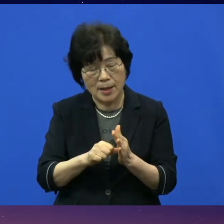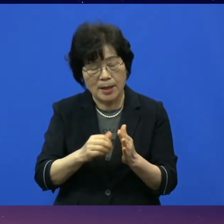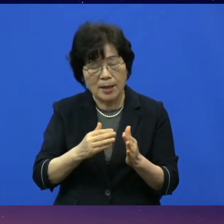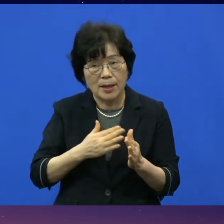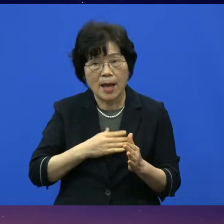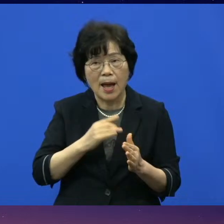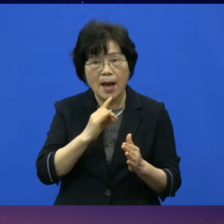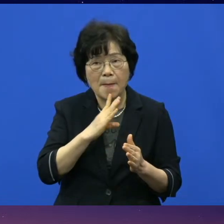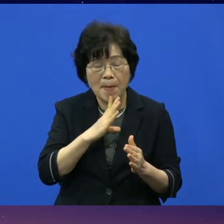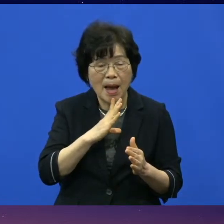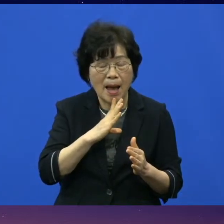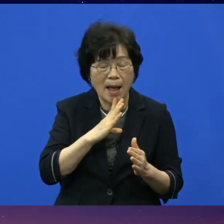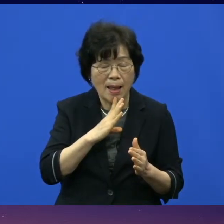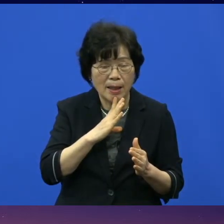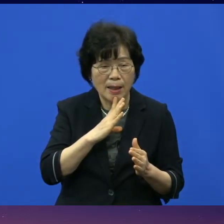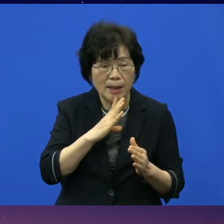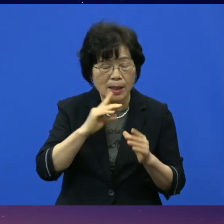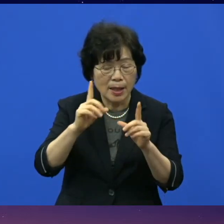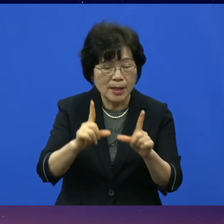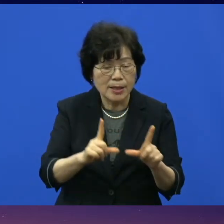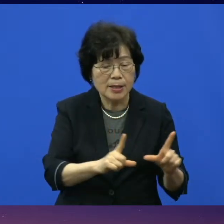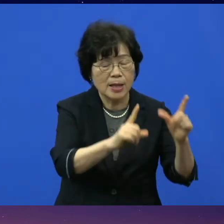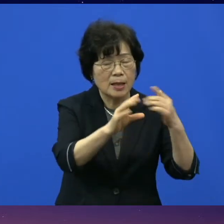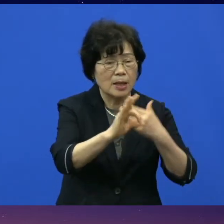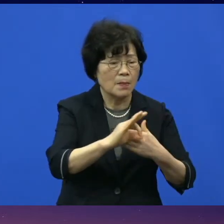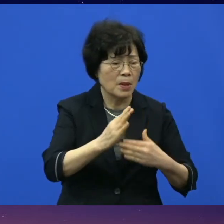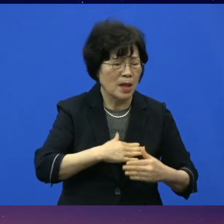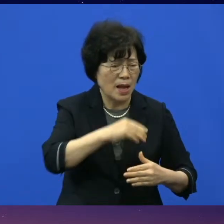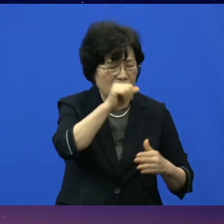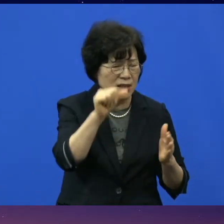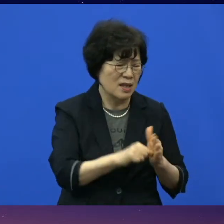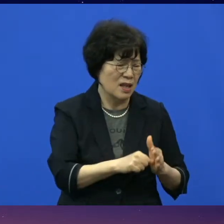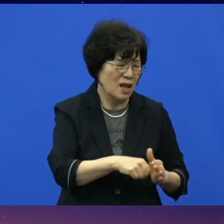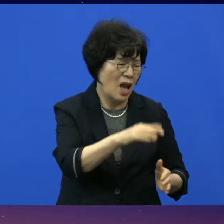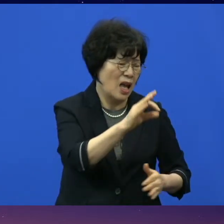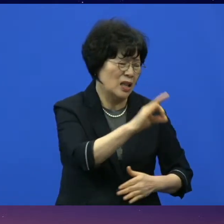우리만으로만 있다면, 나 혼자로만 있다면 내 인생은 아무것도 안 해요.